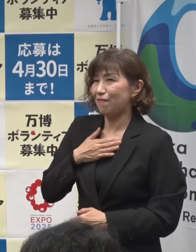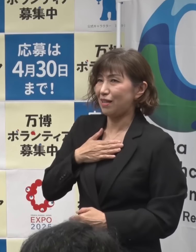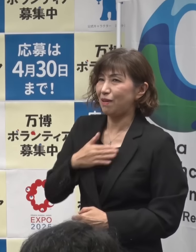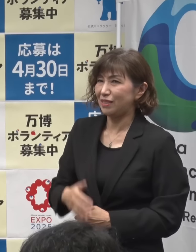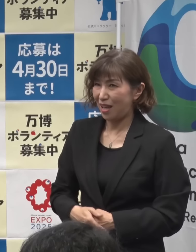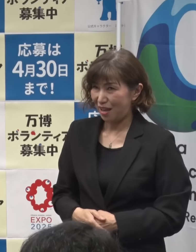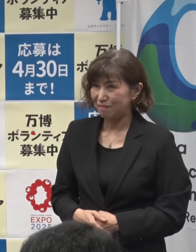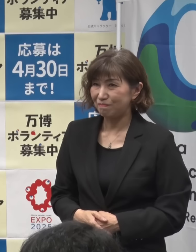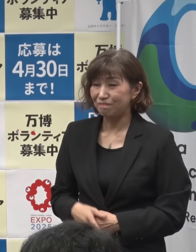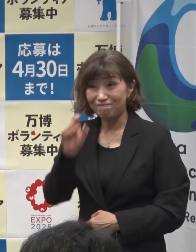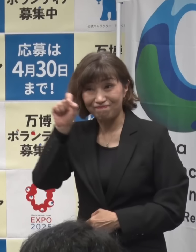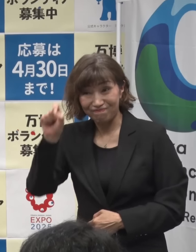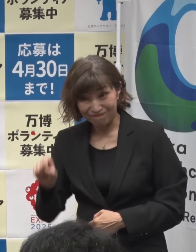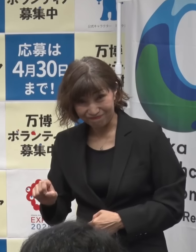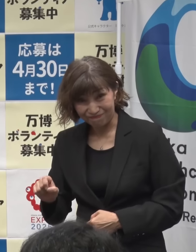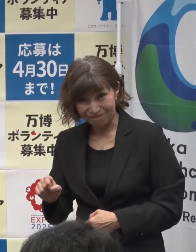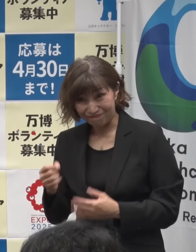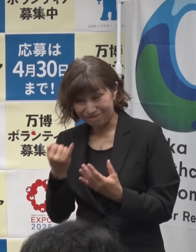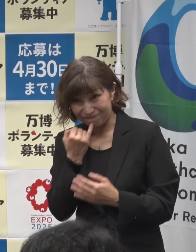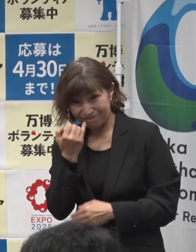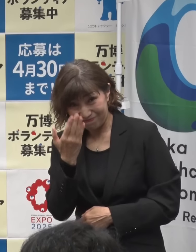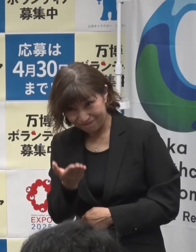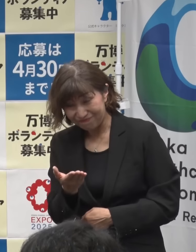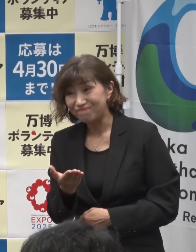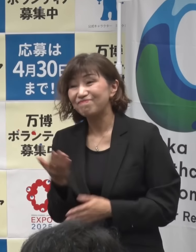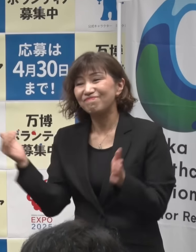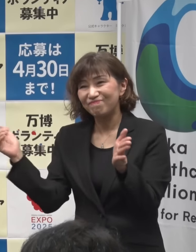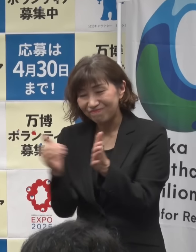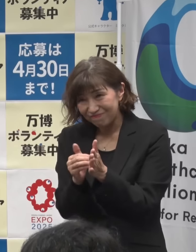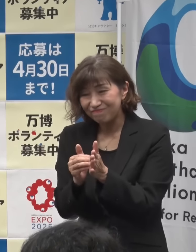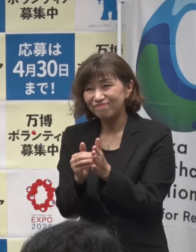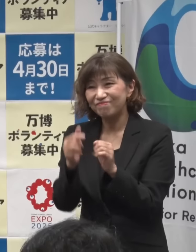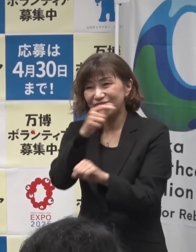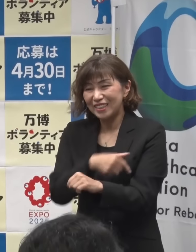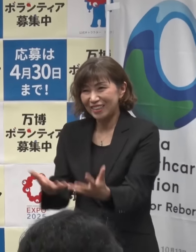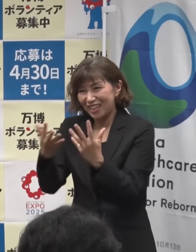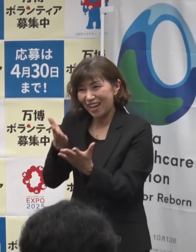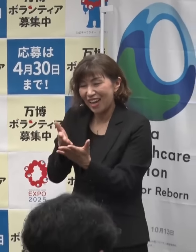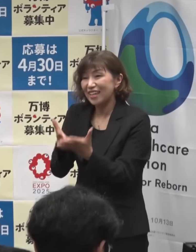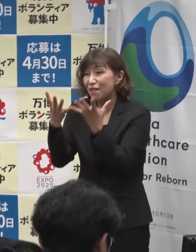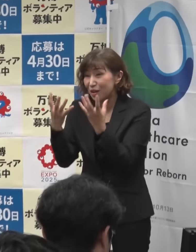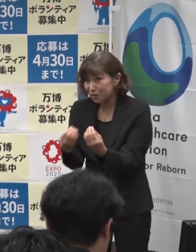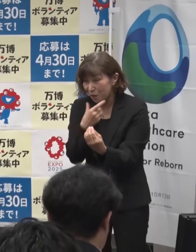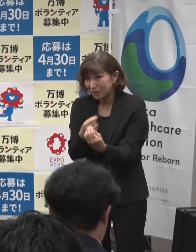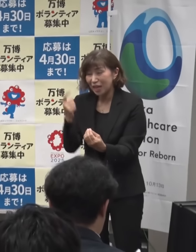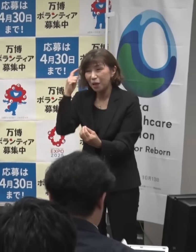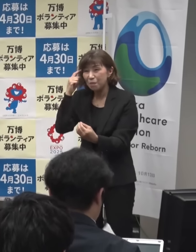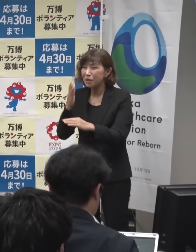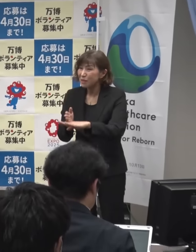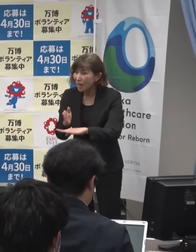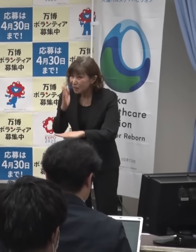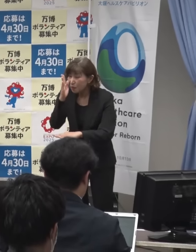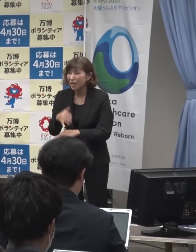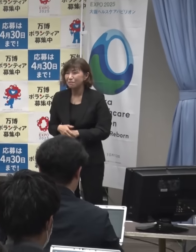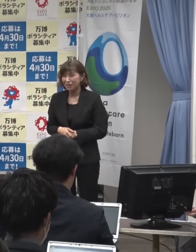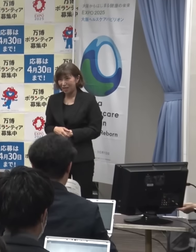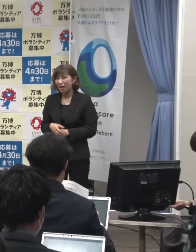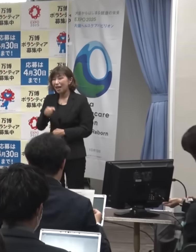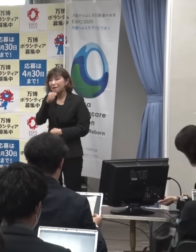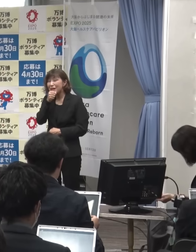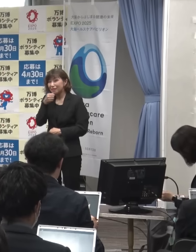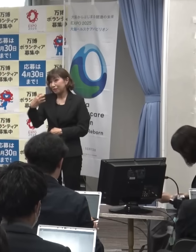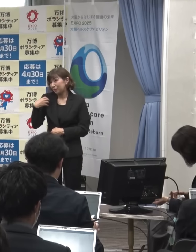よろしいでしょうか。そうしましたらあのこれをもちまして記者会見の方を終了させていただきます。ありがとうございました。それではマイクを幹事社の